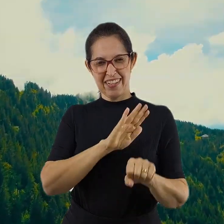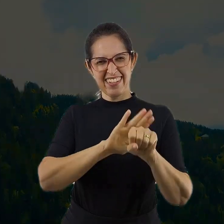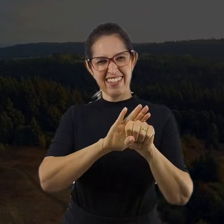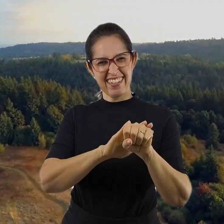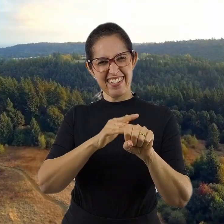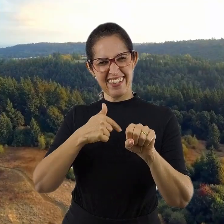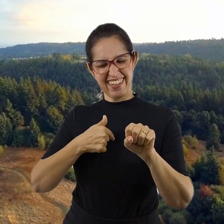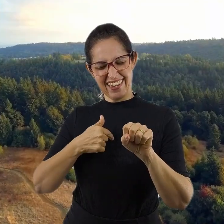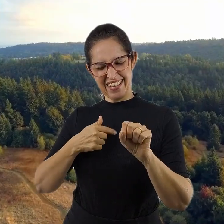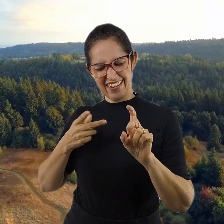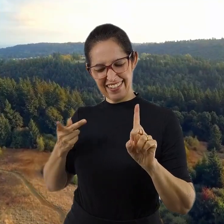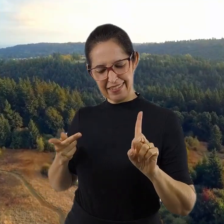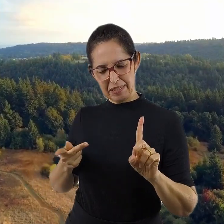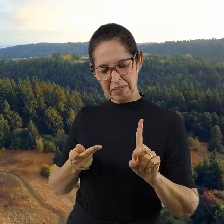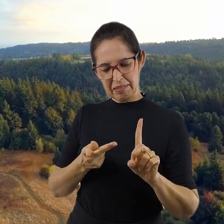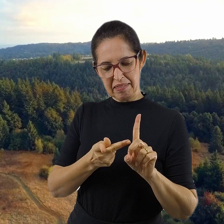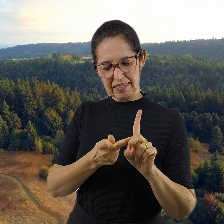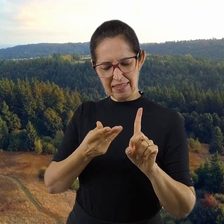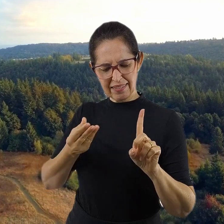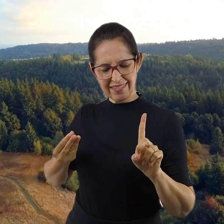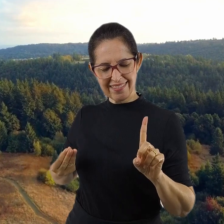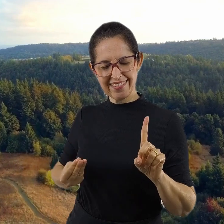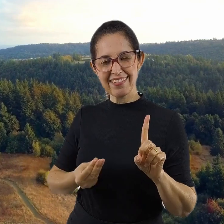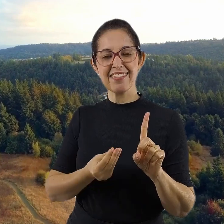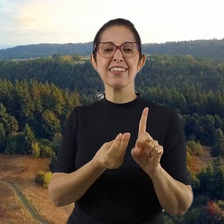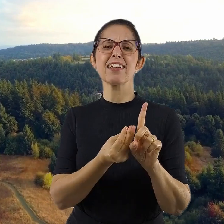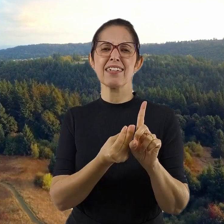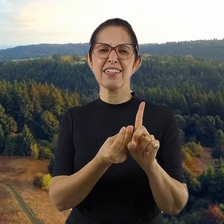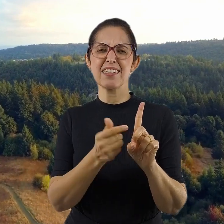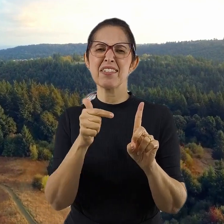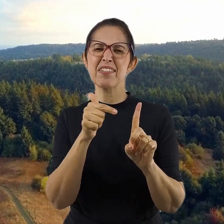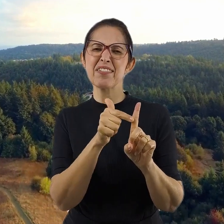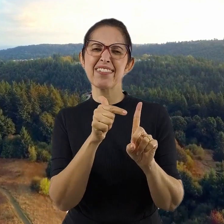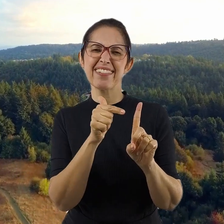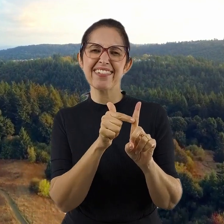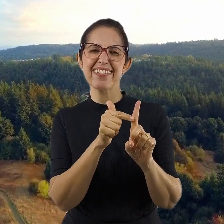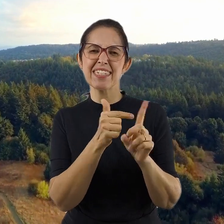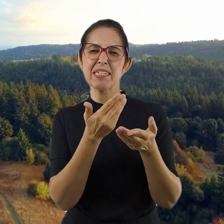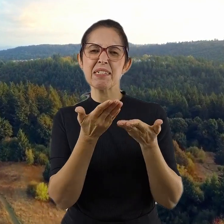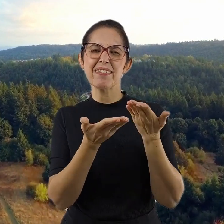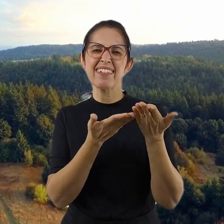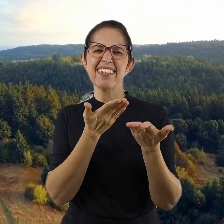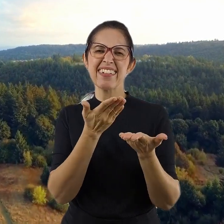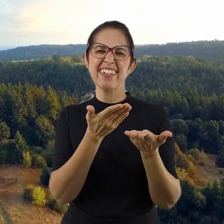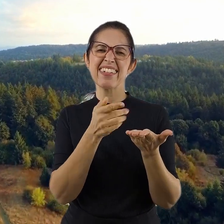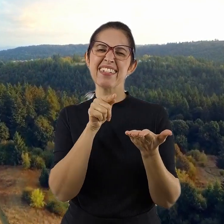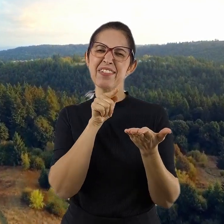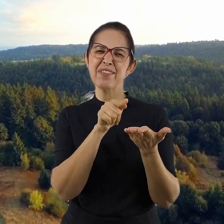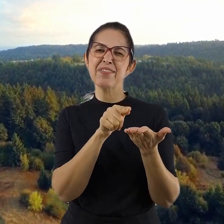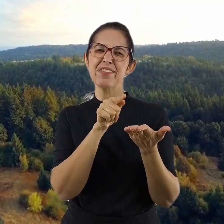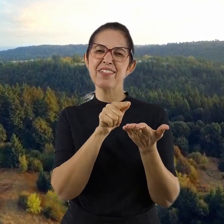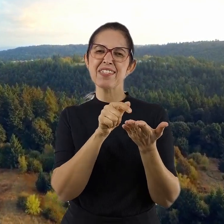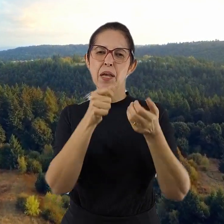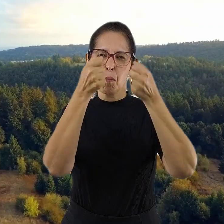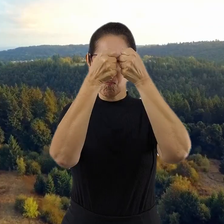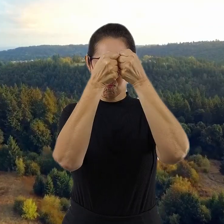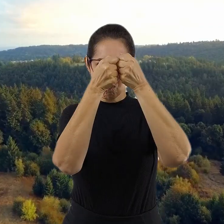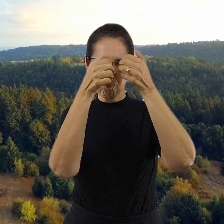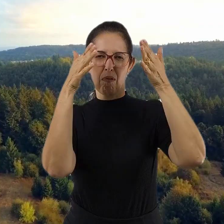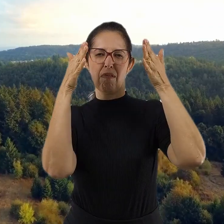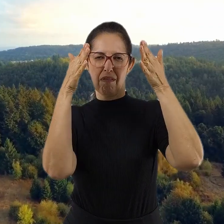Laino, concedendo a vós Andri Sodriká, um entendimento Medrias, ainda mais